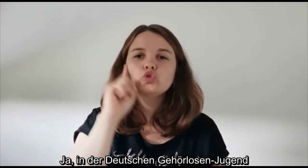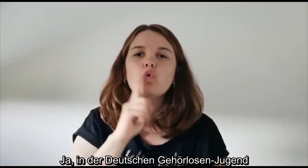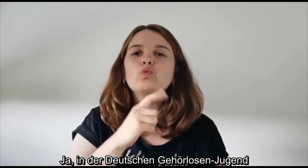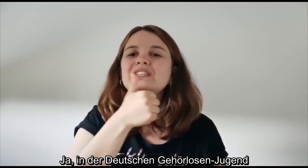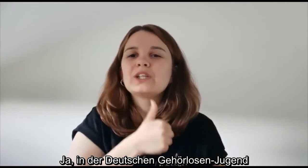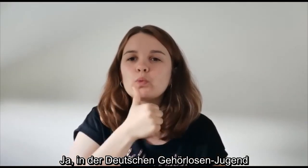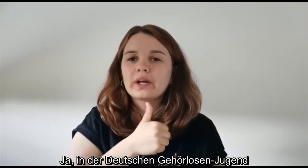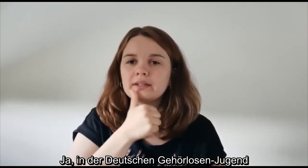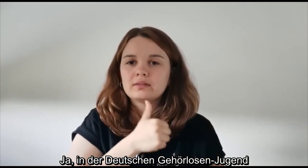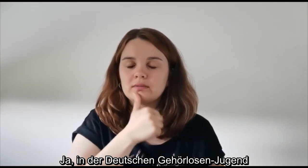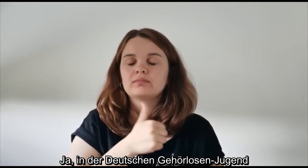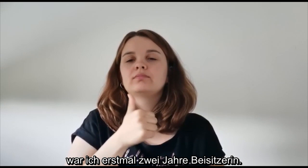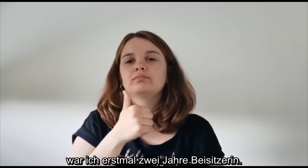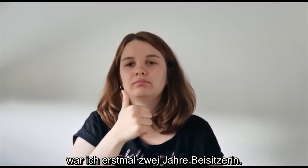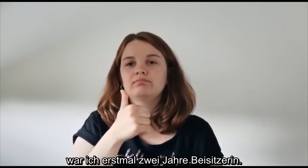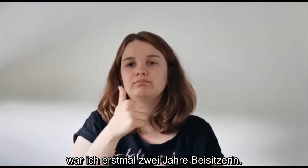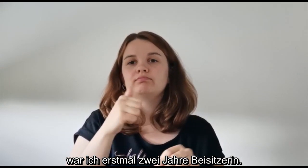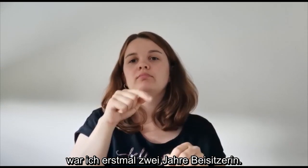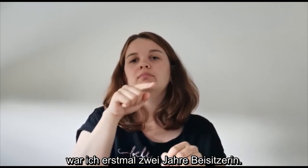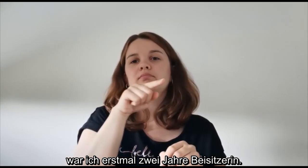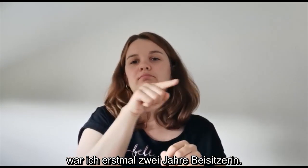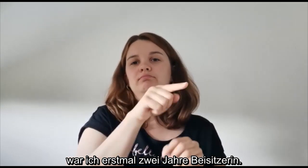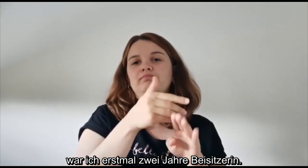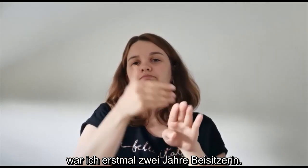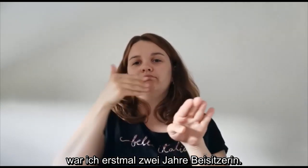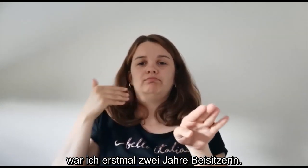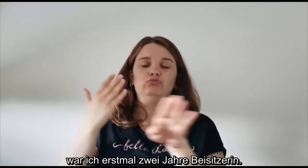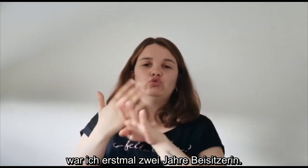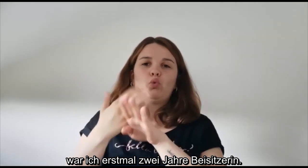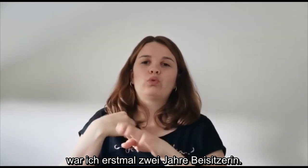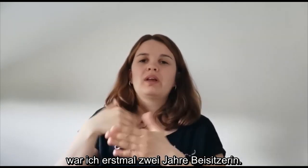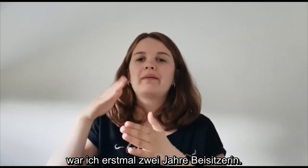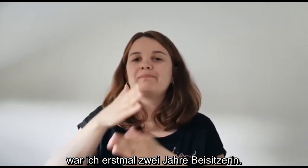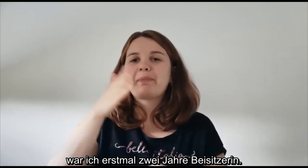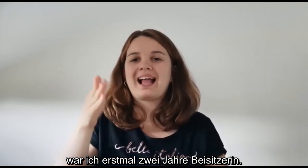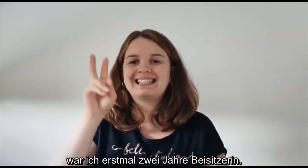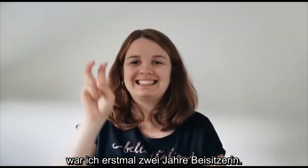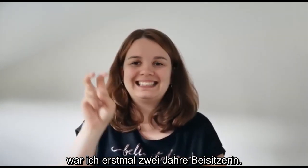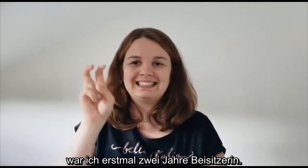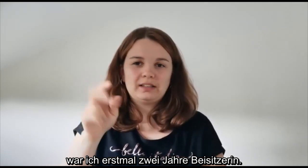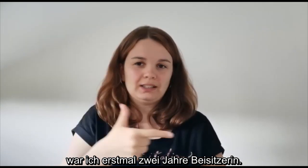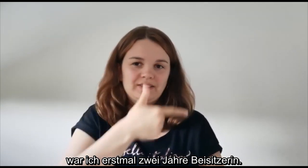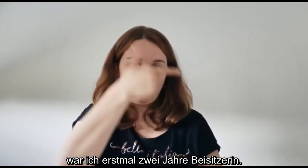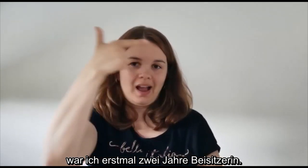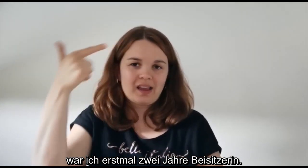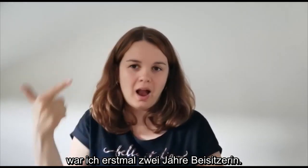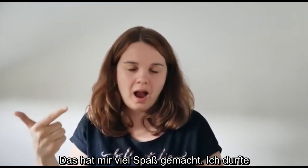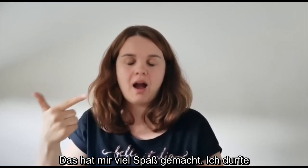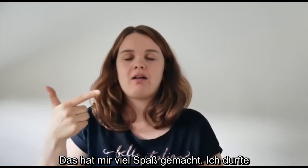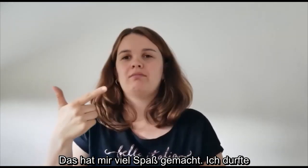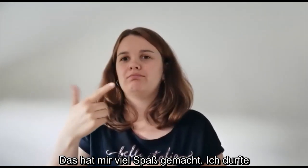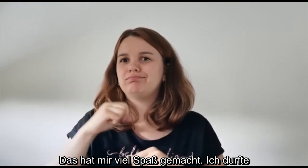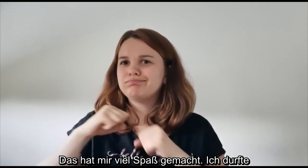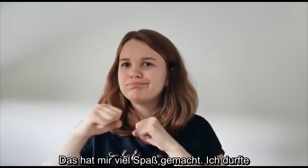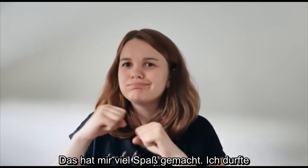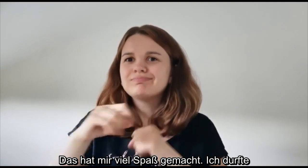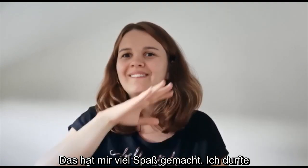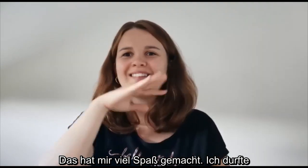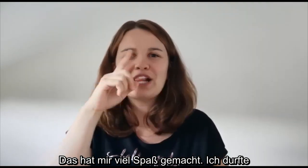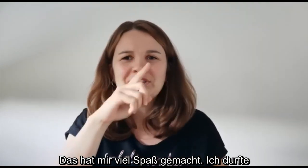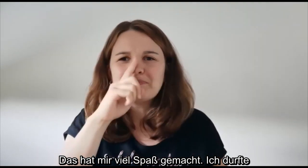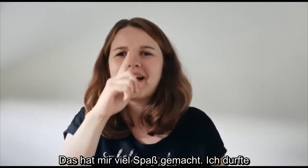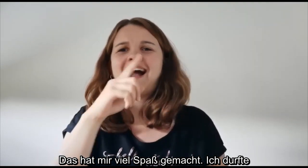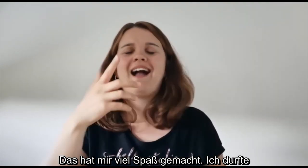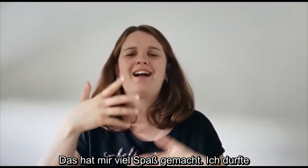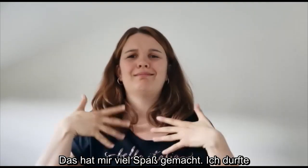Ja, in der deutschen Gehörlosenjugend war ich erstmal zwei Jahre Beisitzerin Das hat